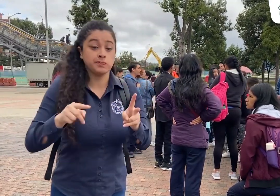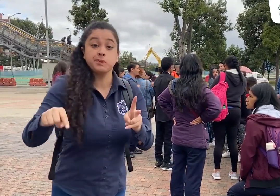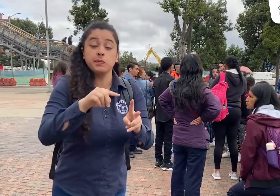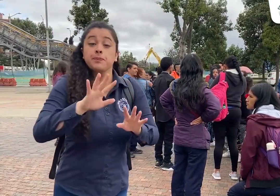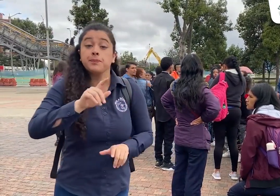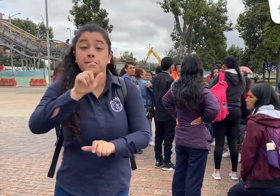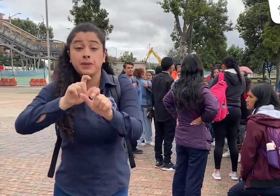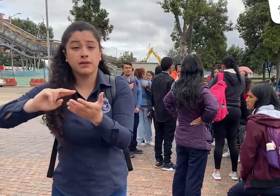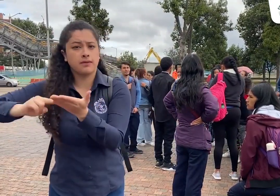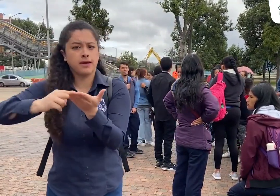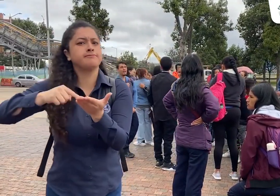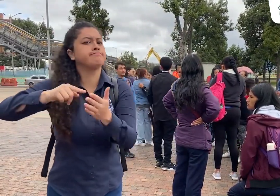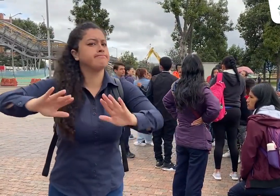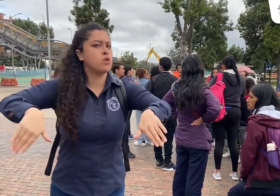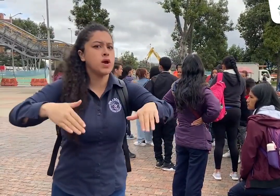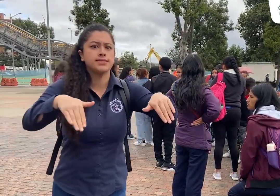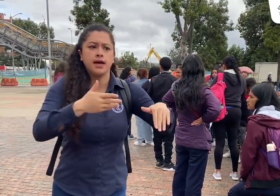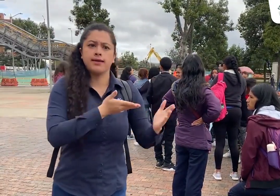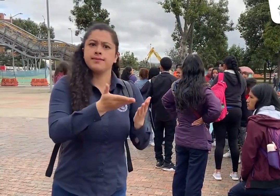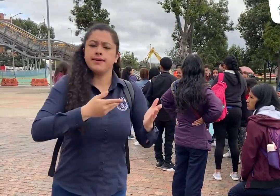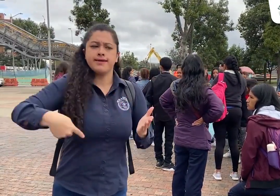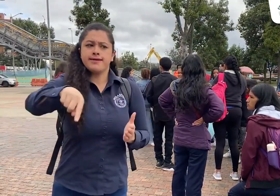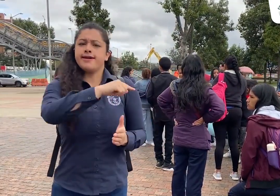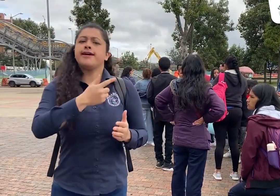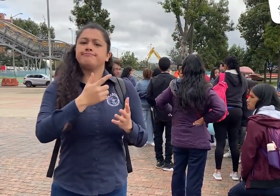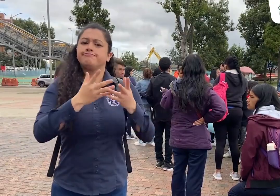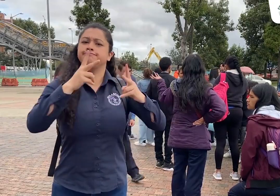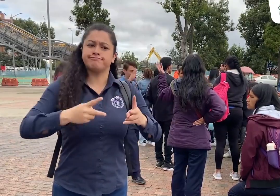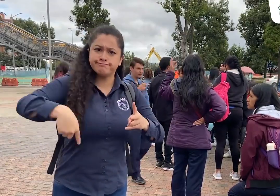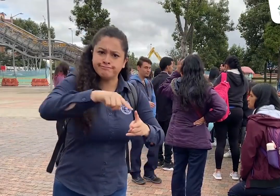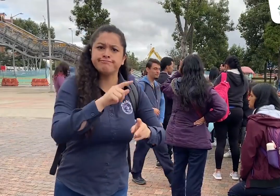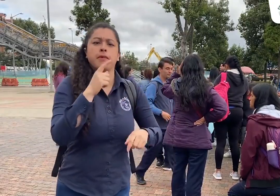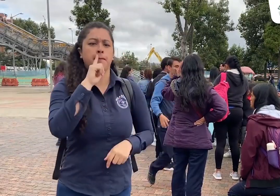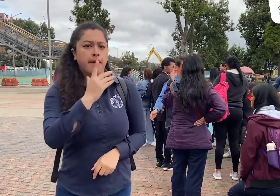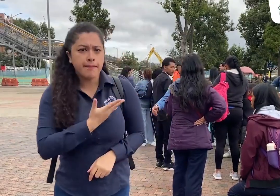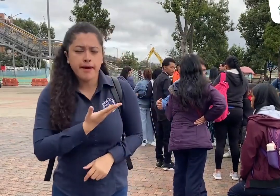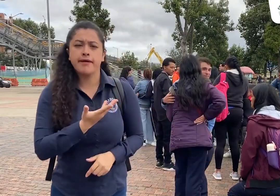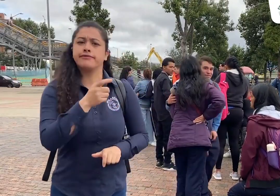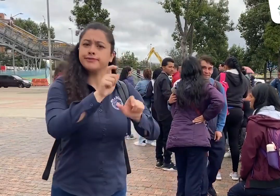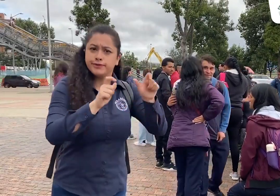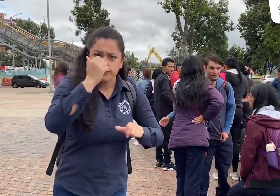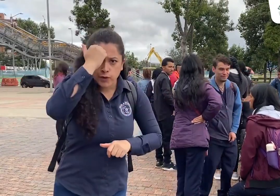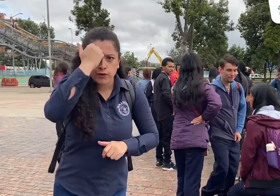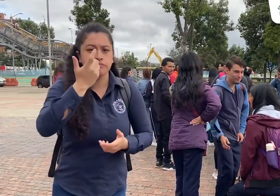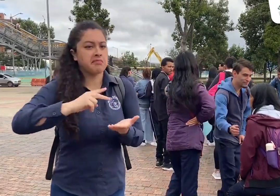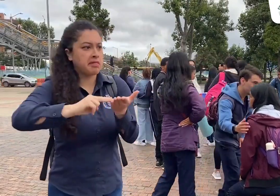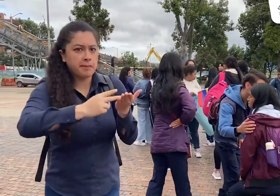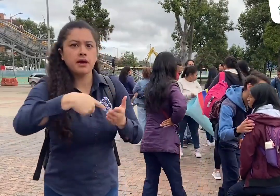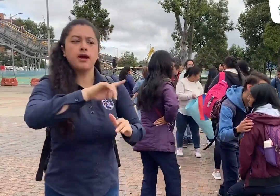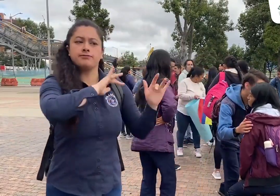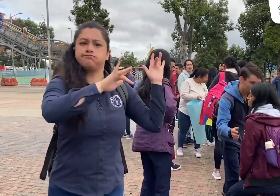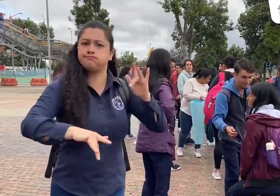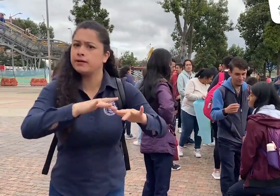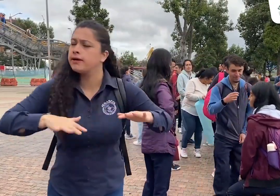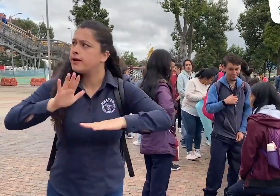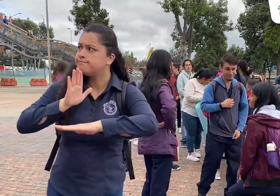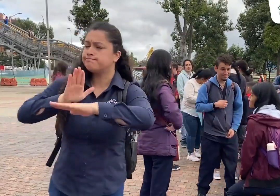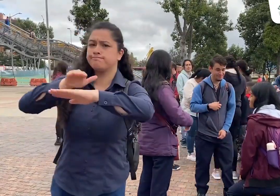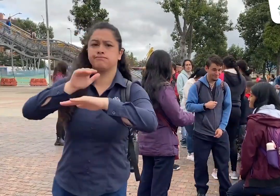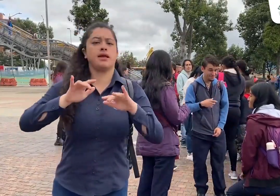interpretación en sus aulas de clase. Es por ello que los mismos estudiantes, padres de familia, docentes e intérpretes,